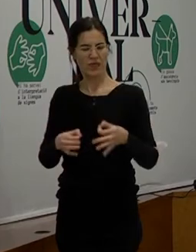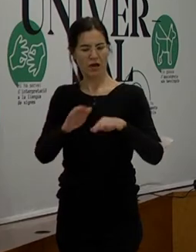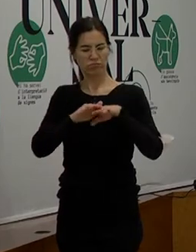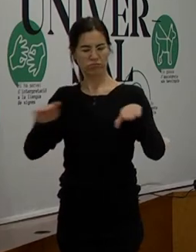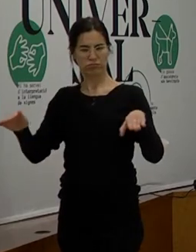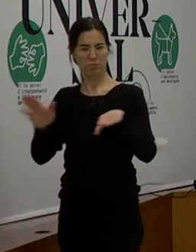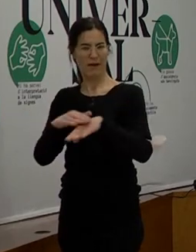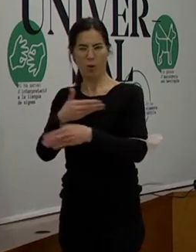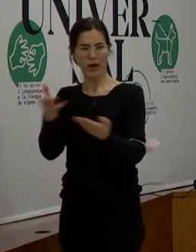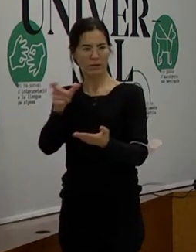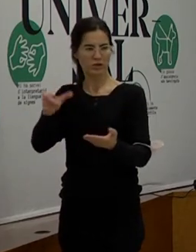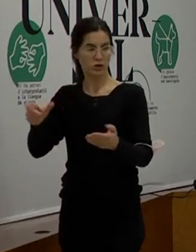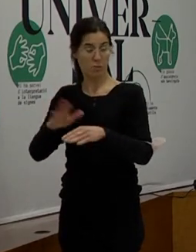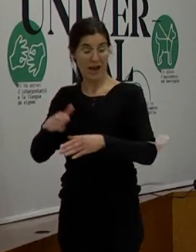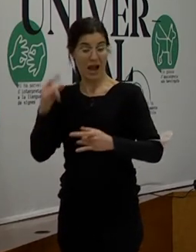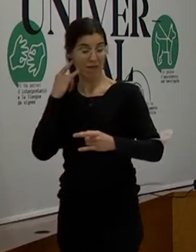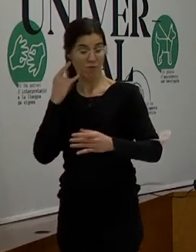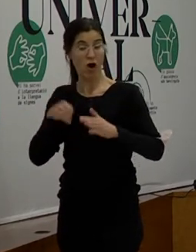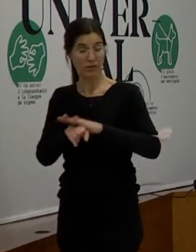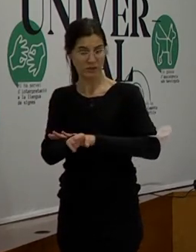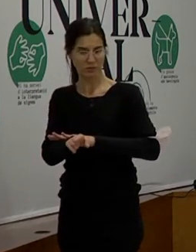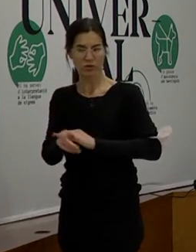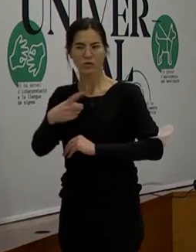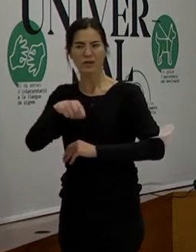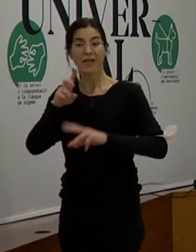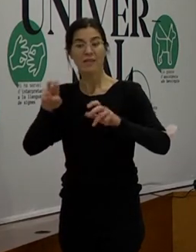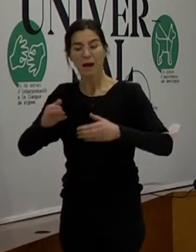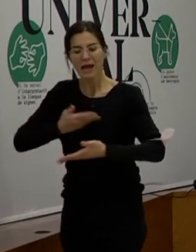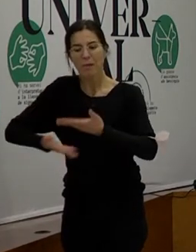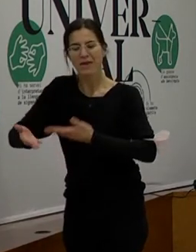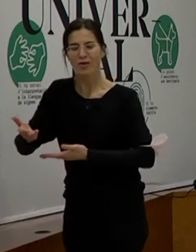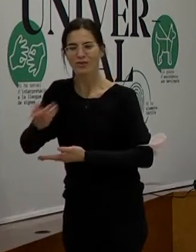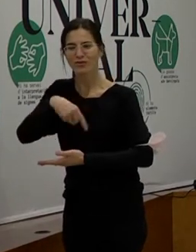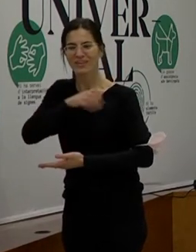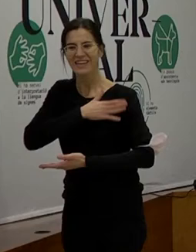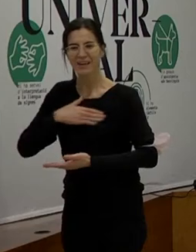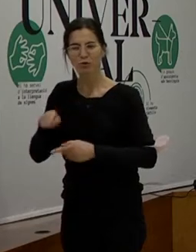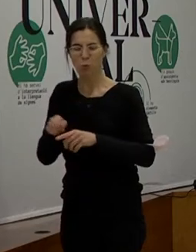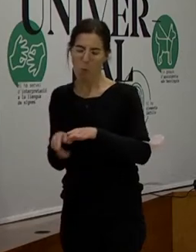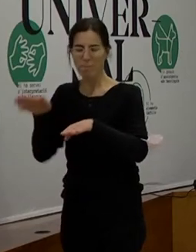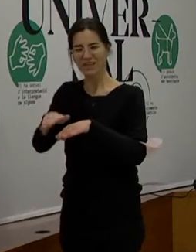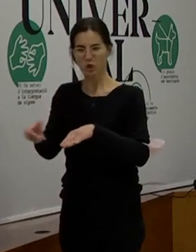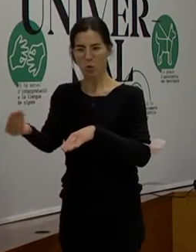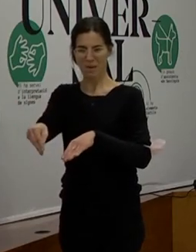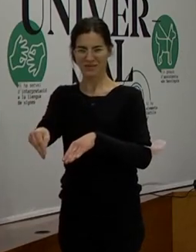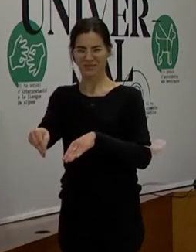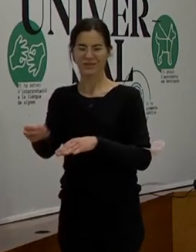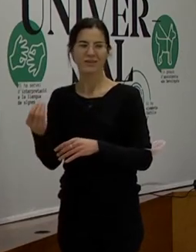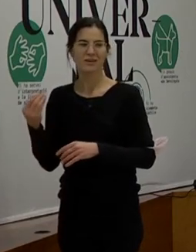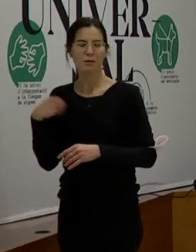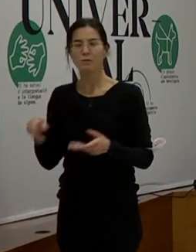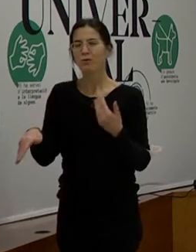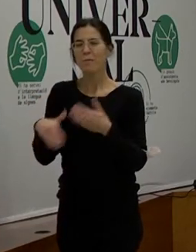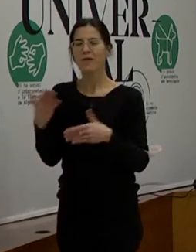lavabo accessible. Llavors, amb canviadores volem anar una mica més lluny, una mica més enllà. Com va